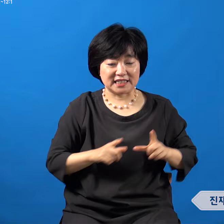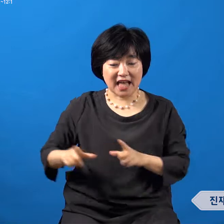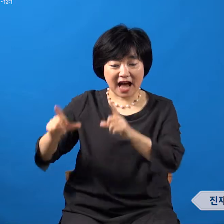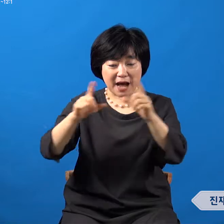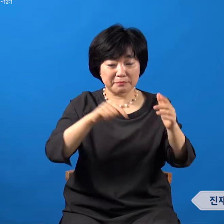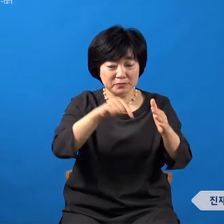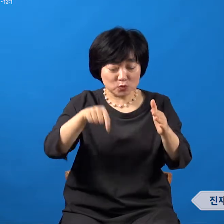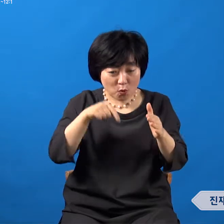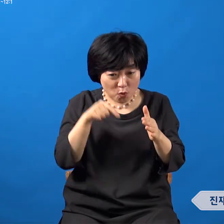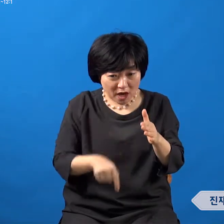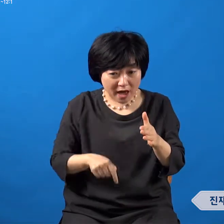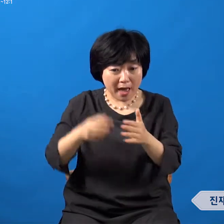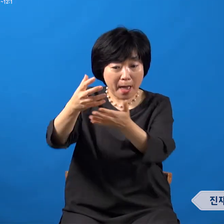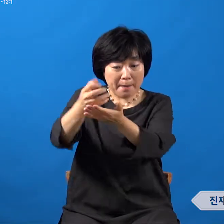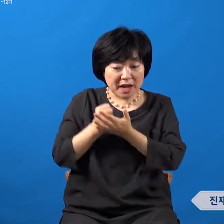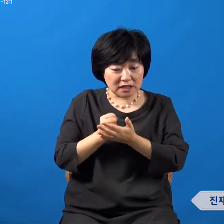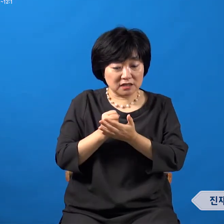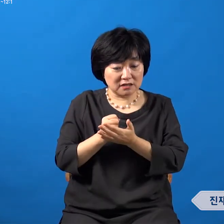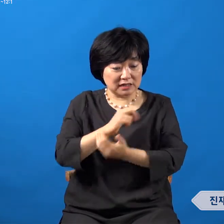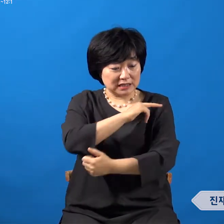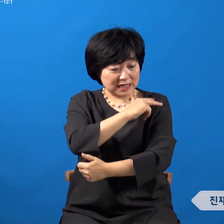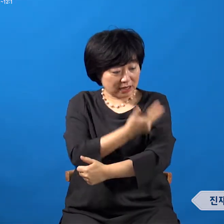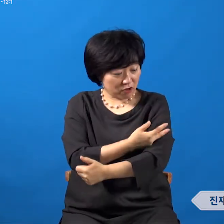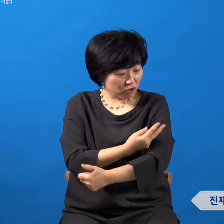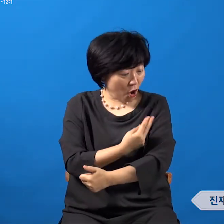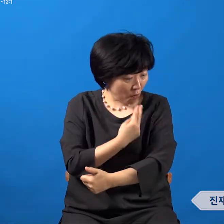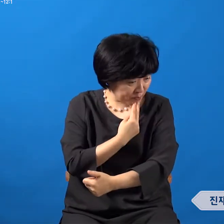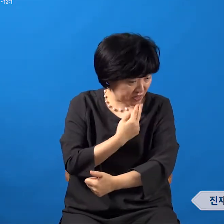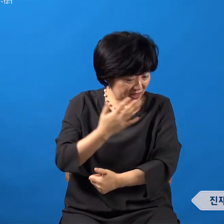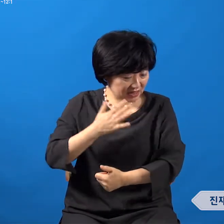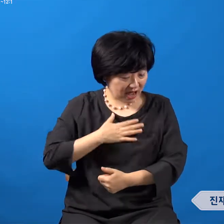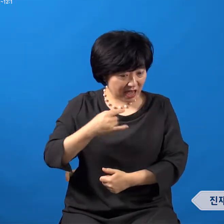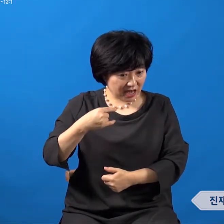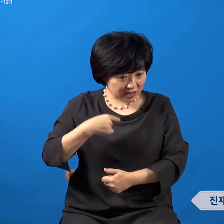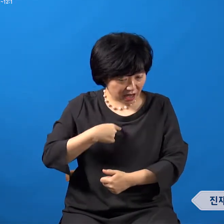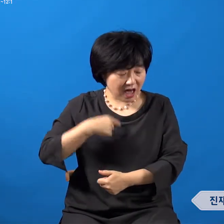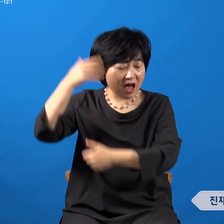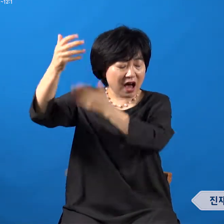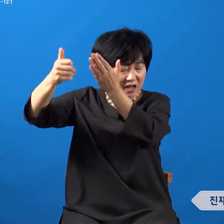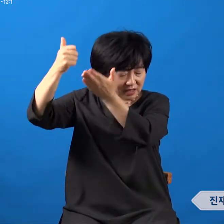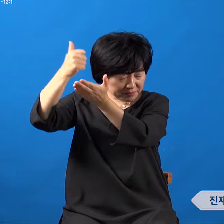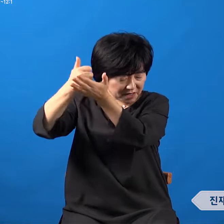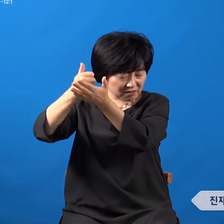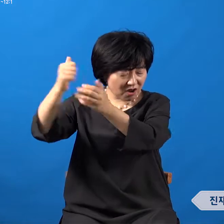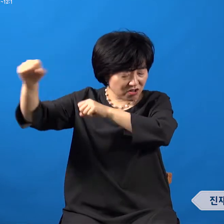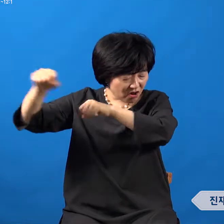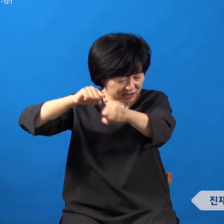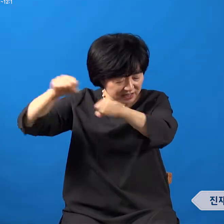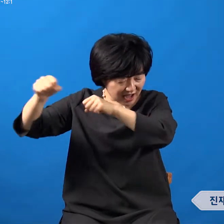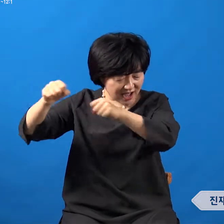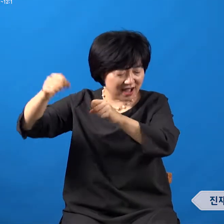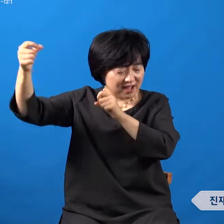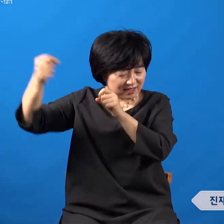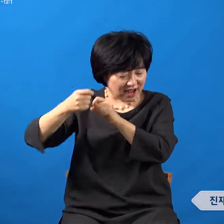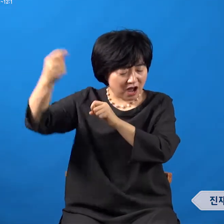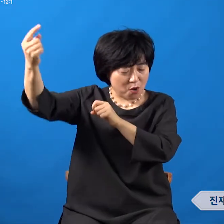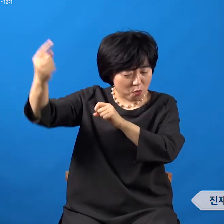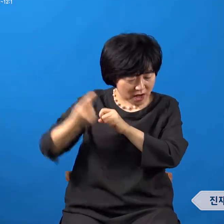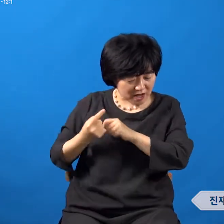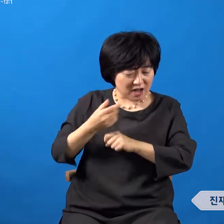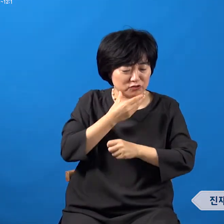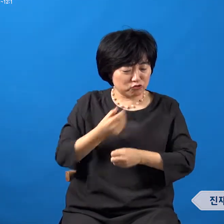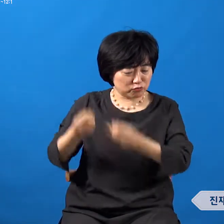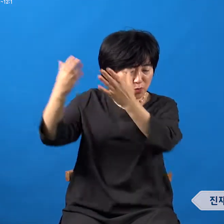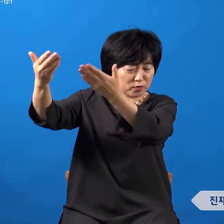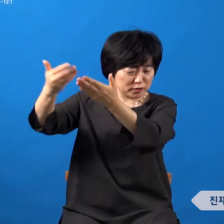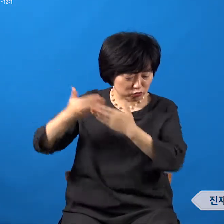베푸셨습니다. 받을 자격이 없는 우리를 향해 주께서 역사하시고 주께서 먼저 다가가시며 하나님